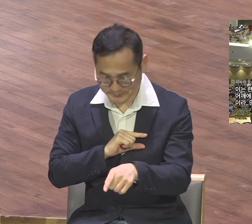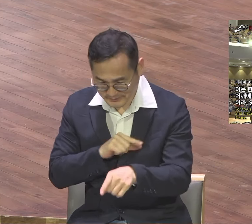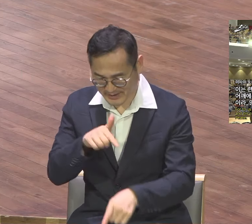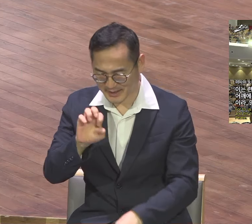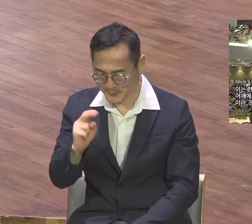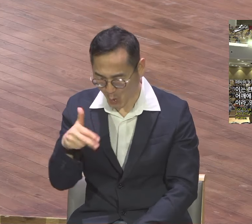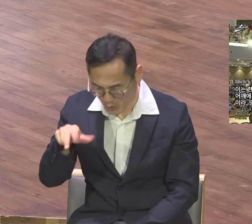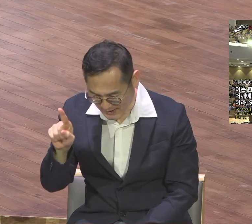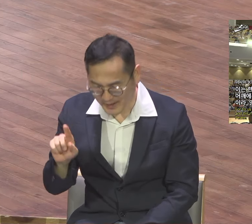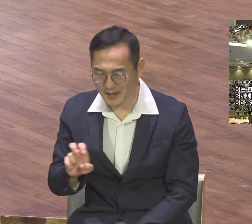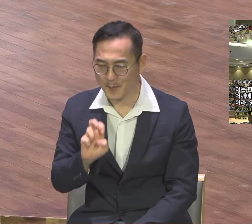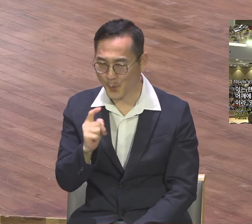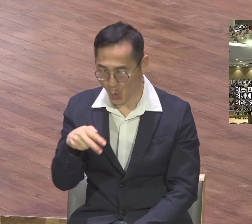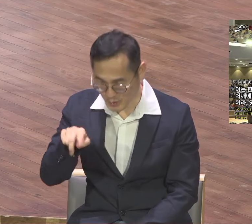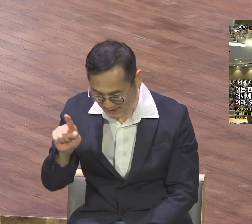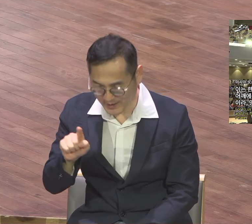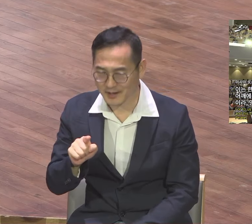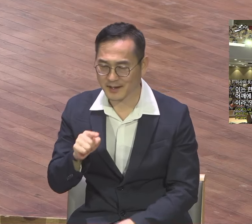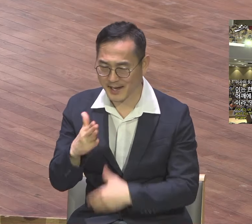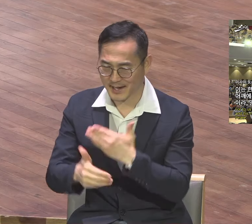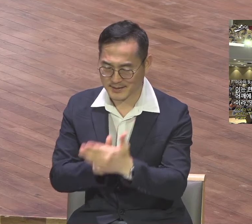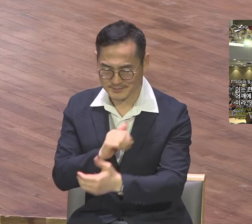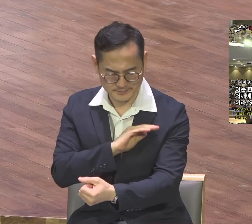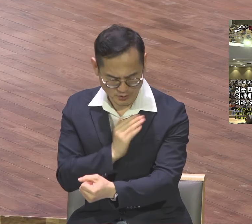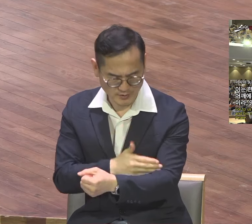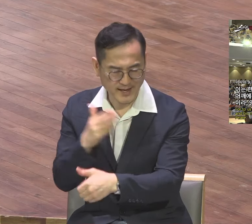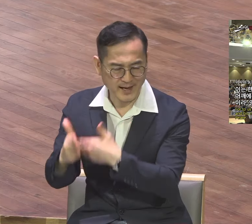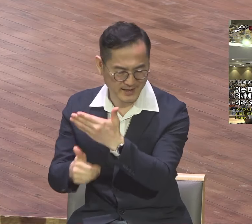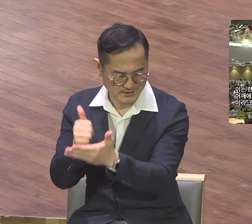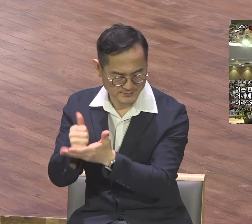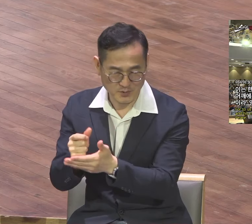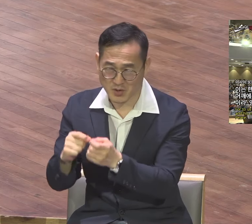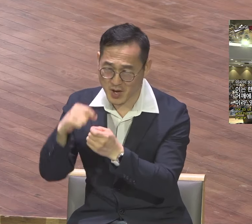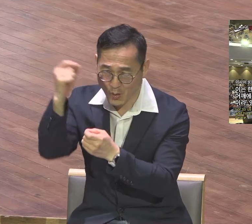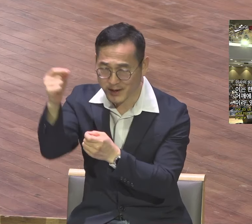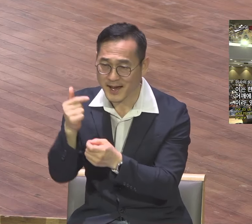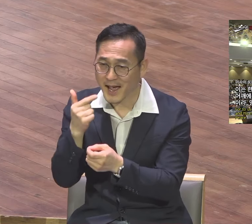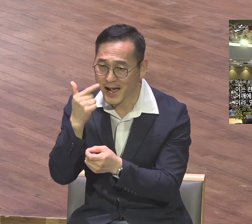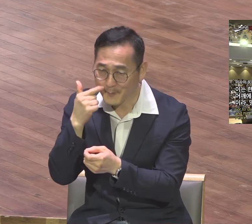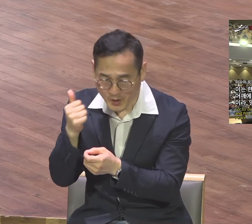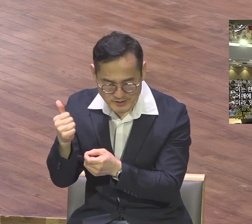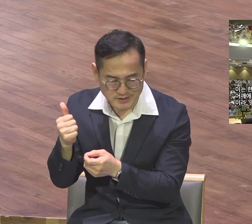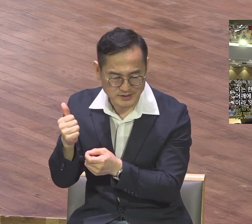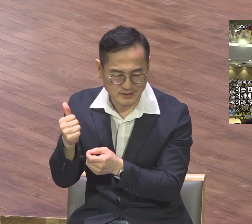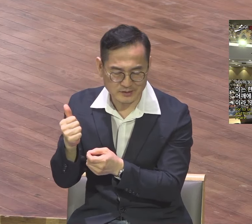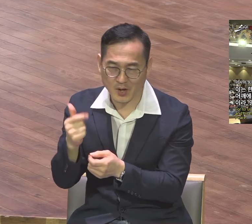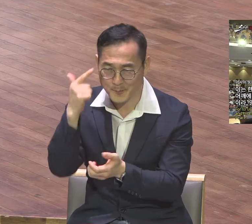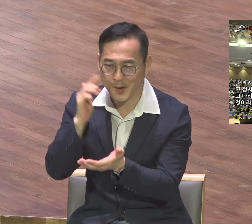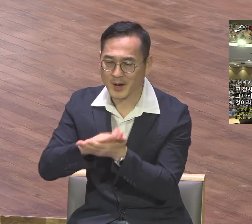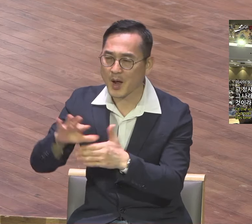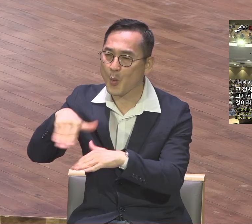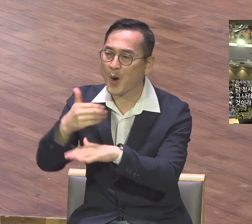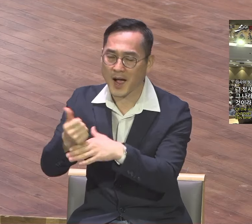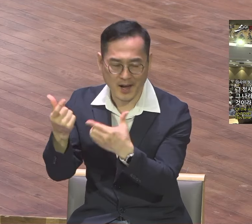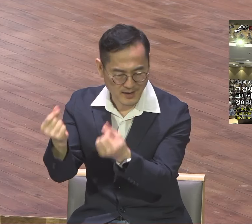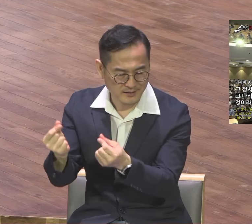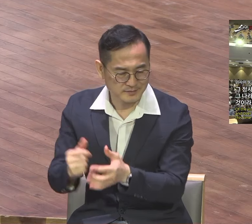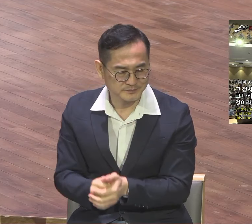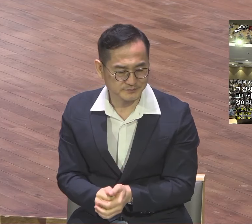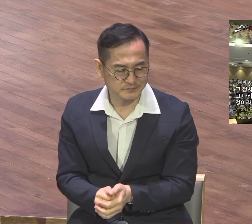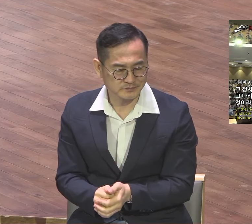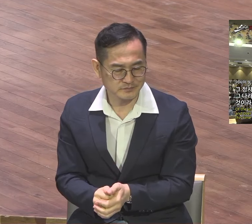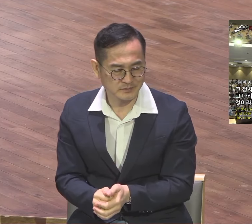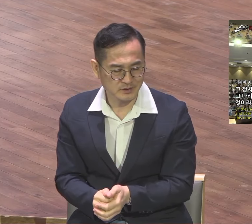기묘자라 모사라 전능하신 하나님이라 영존하시는 아버지라 평강의 왕이라 할 것임이라. 같이 읽읍시다.